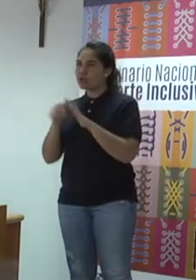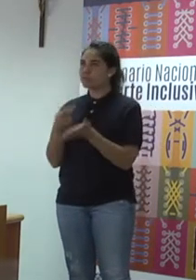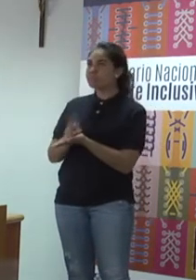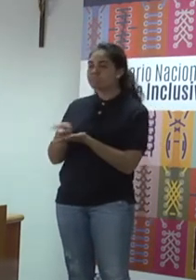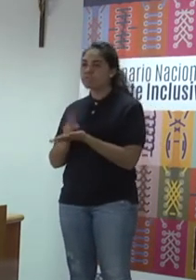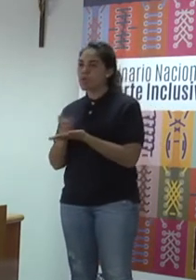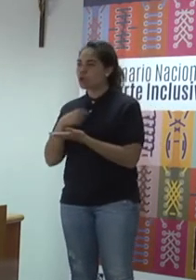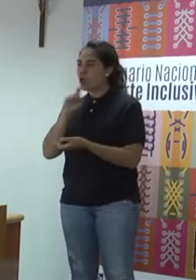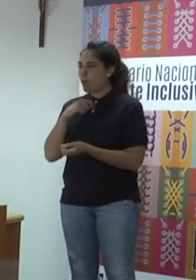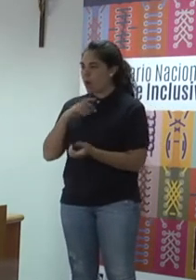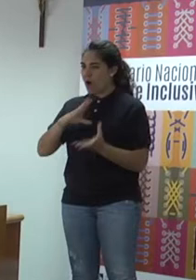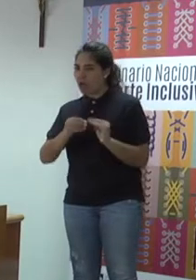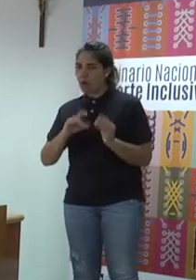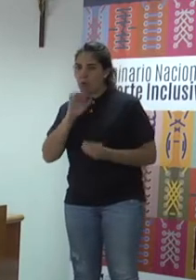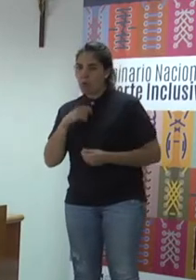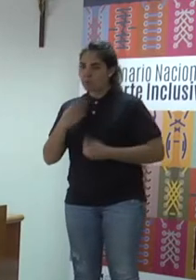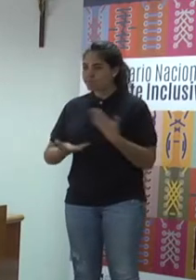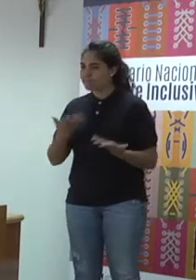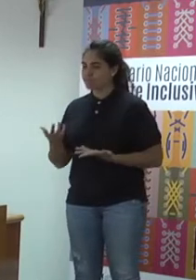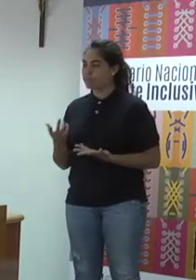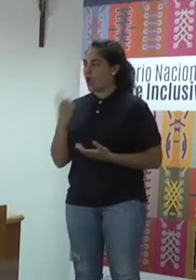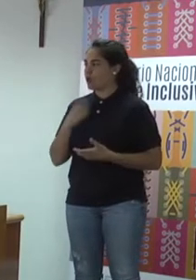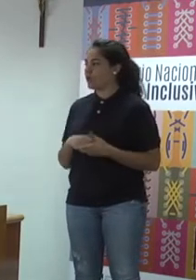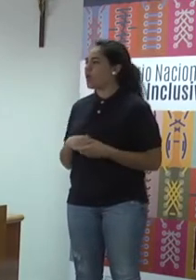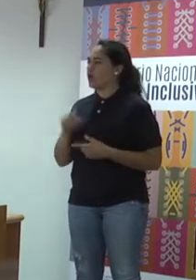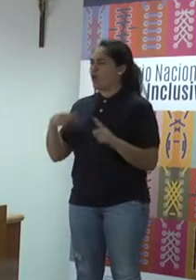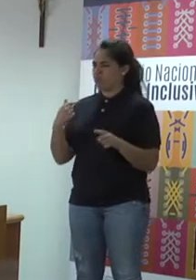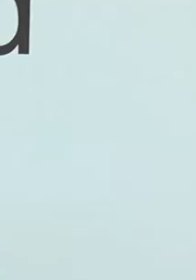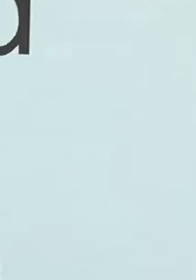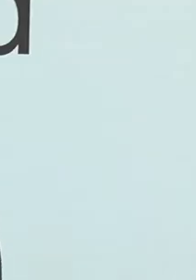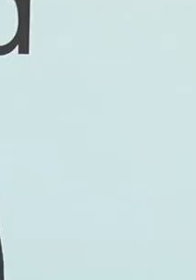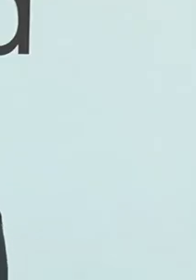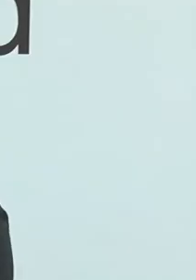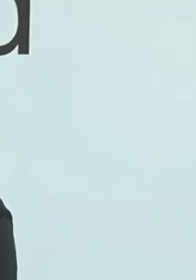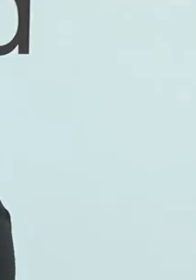esto con este alumno, ¿no? Que luego podemos comentar más en profundidad.